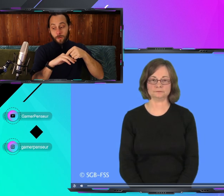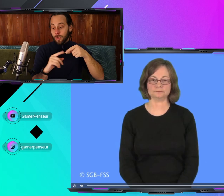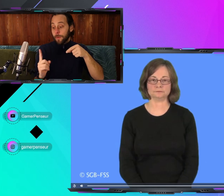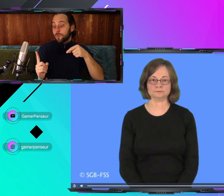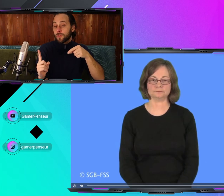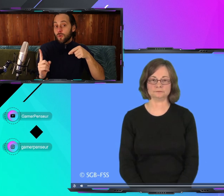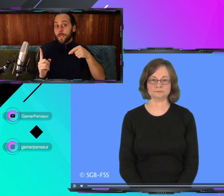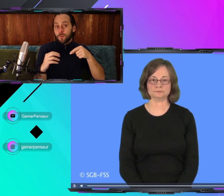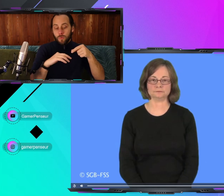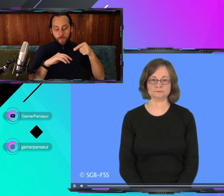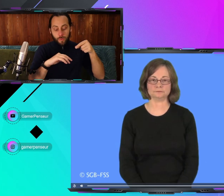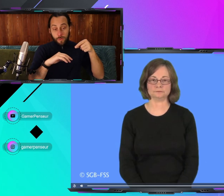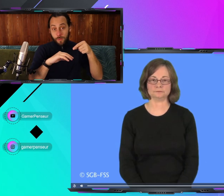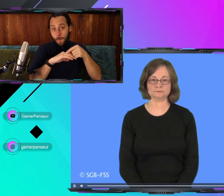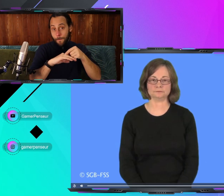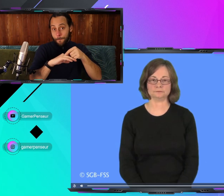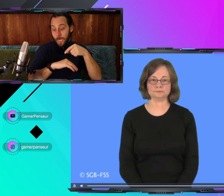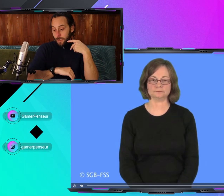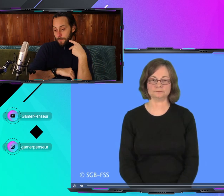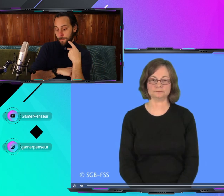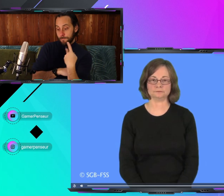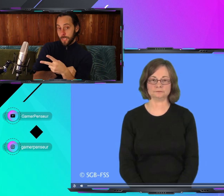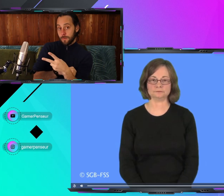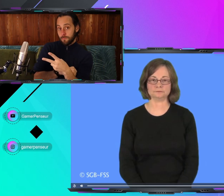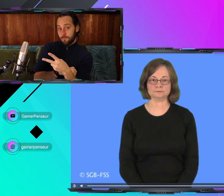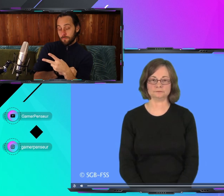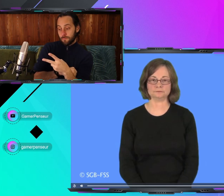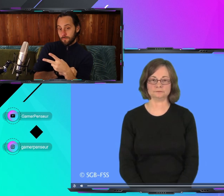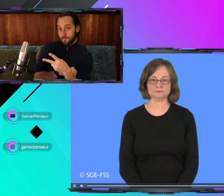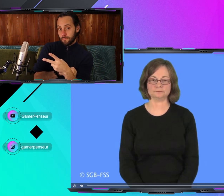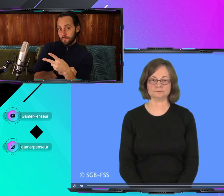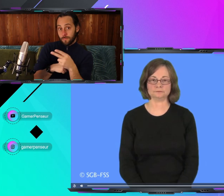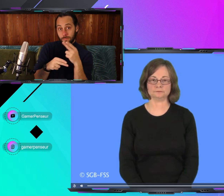Marie. Alors, il n'y a pas besoin de remettre le doigt en l'occurrence. Marie Pi